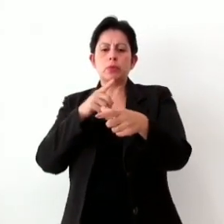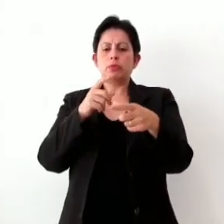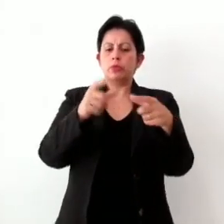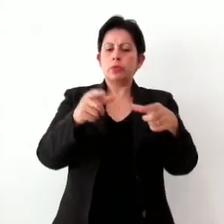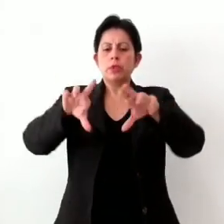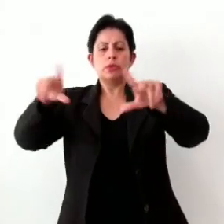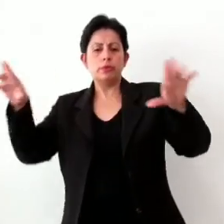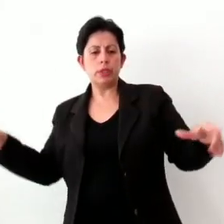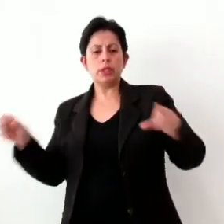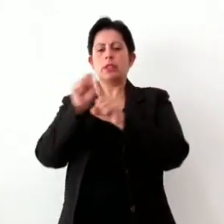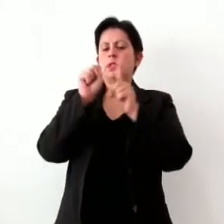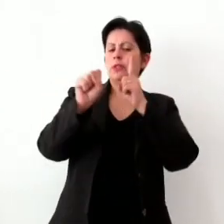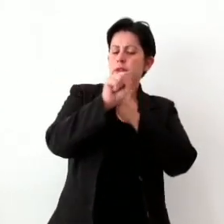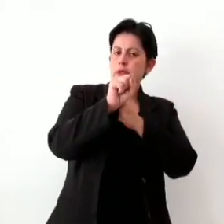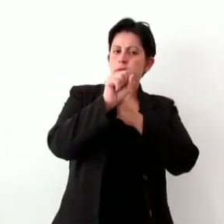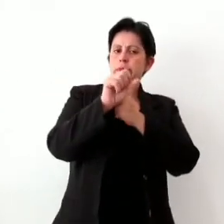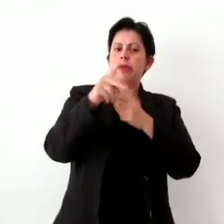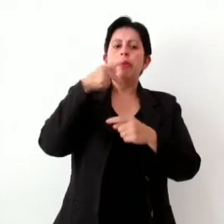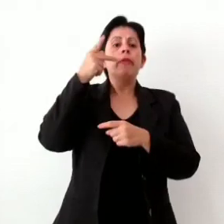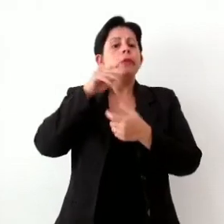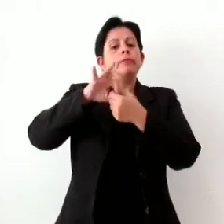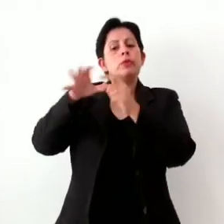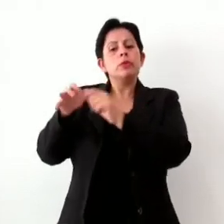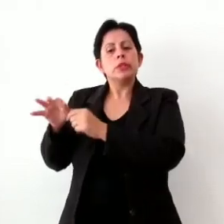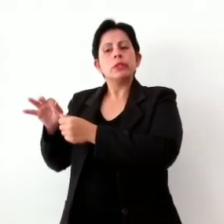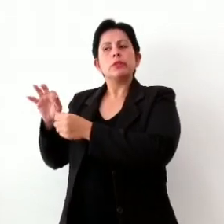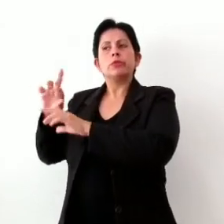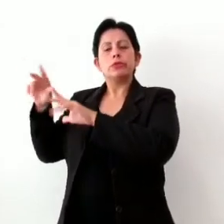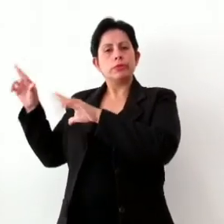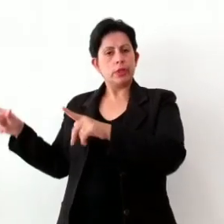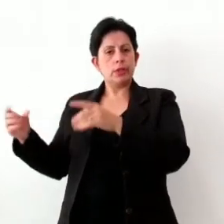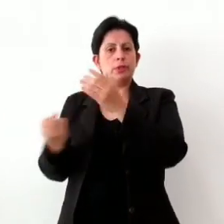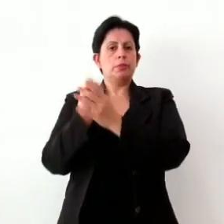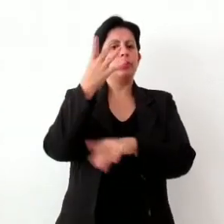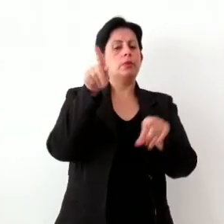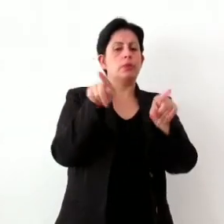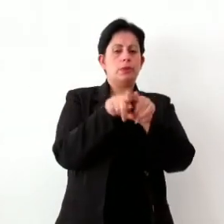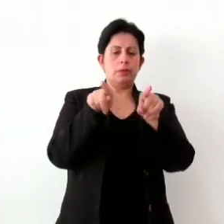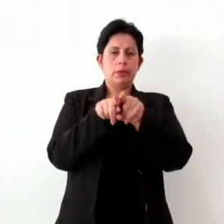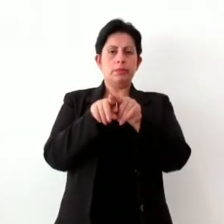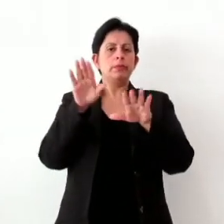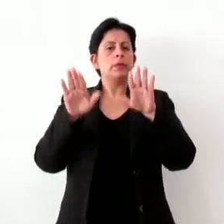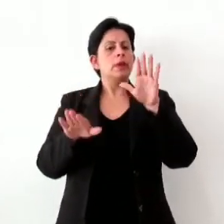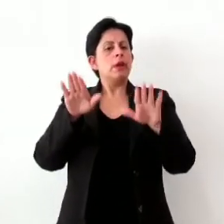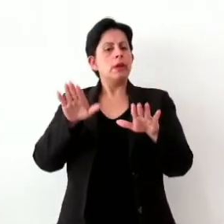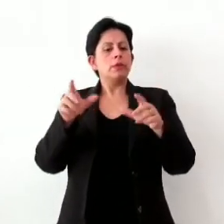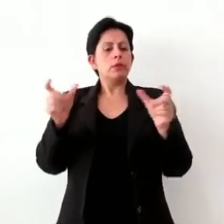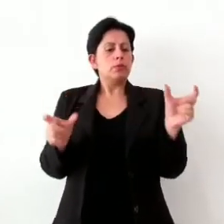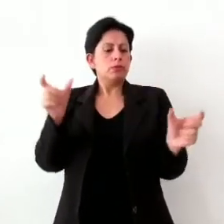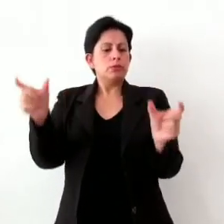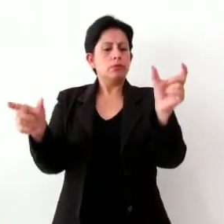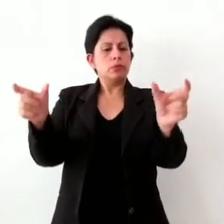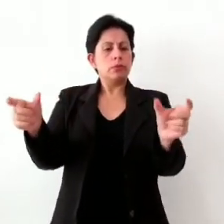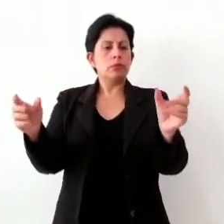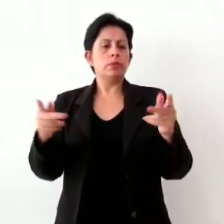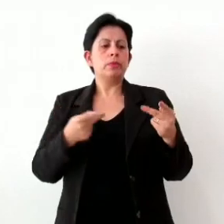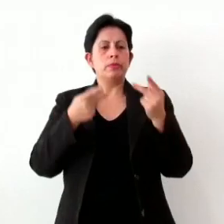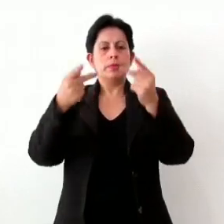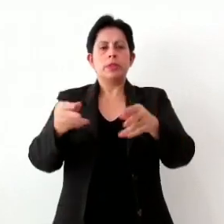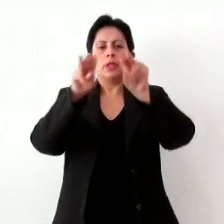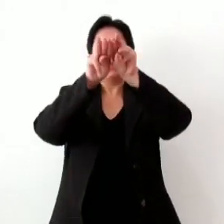gente está falando de contextos distintos de produção também. Então, muitas vezes, quando o público geral visita uma exposição de